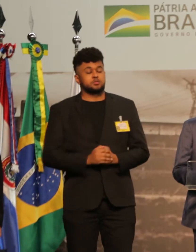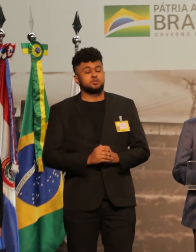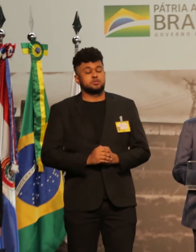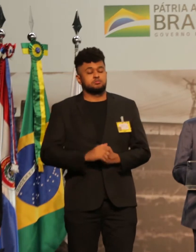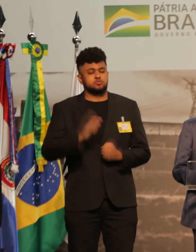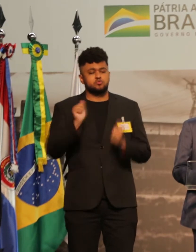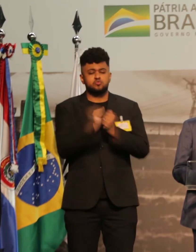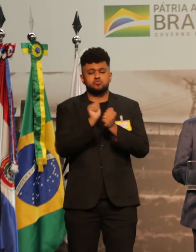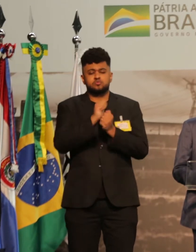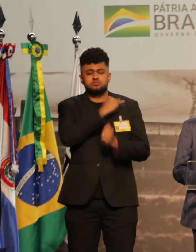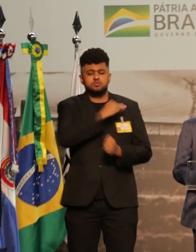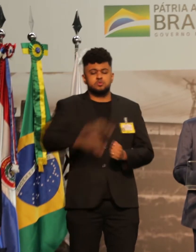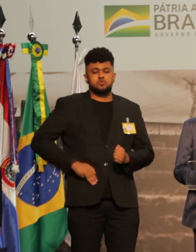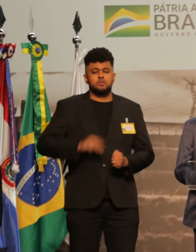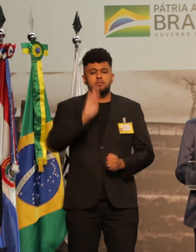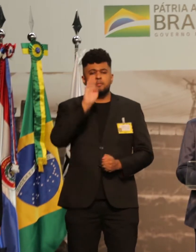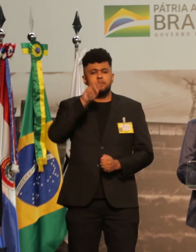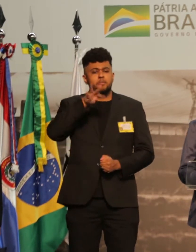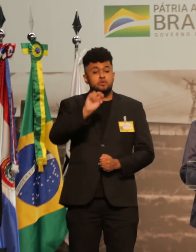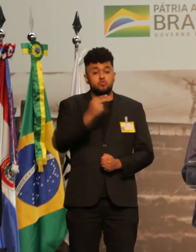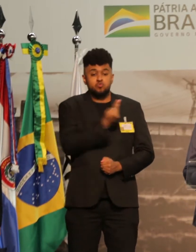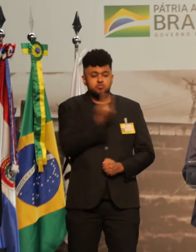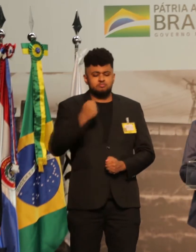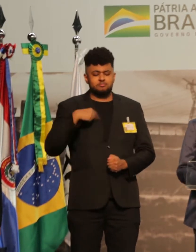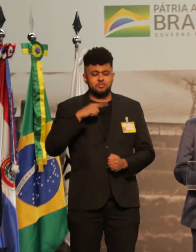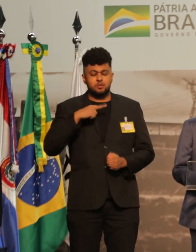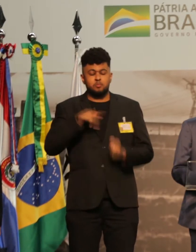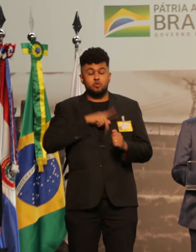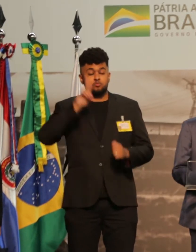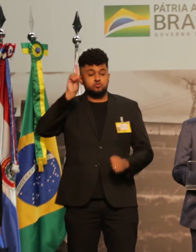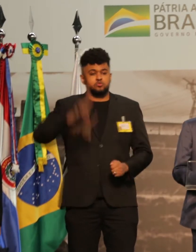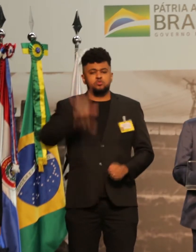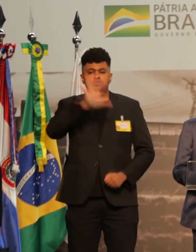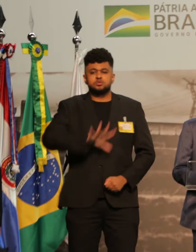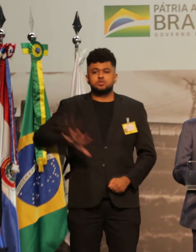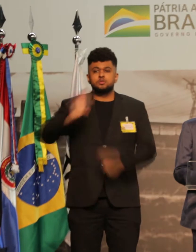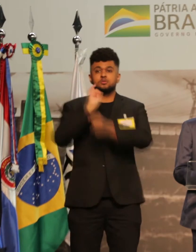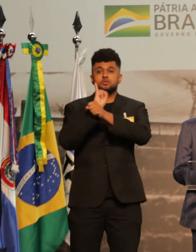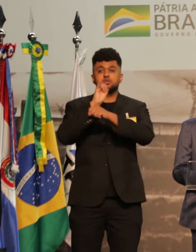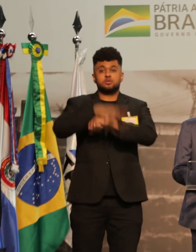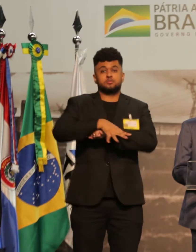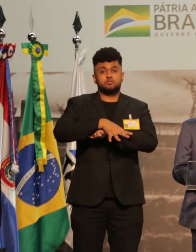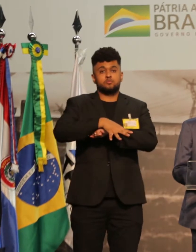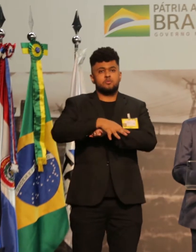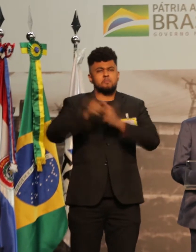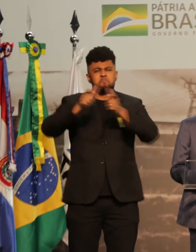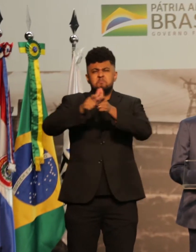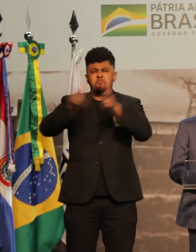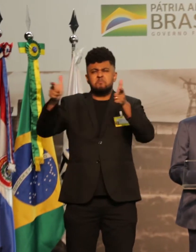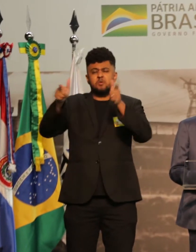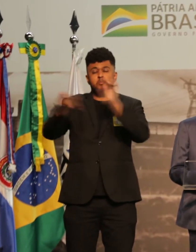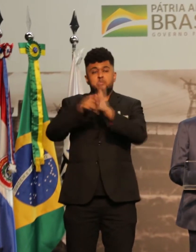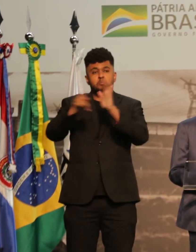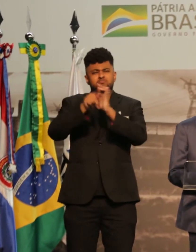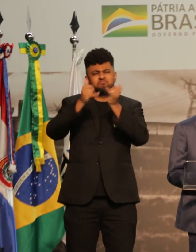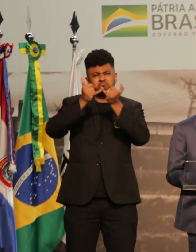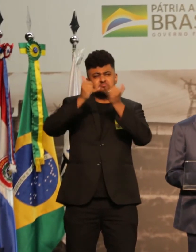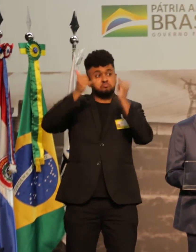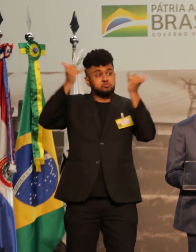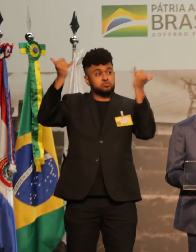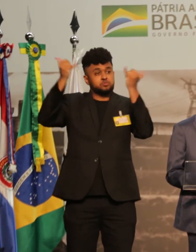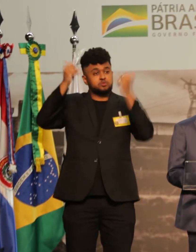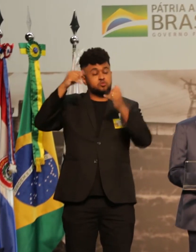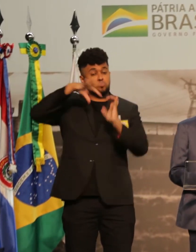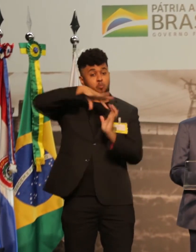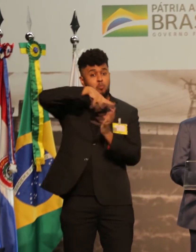com o ministro Bento Albuquerque, me nomeou diretor-geral da Itaipu Binacional, a maior produtora de energia elétrica